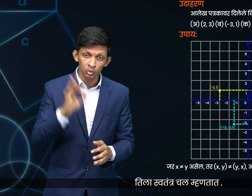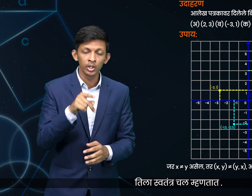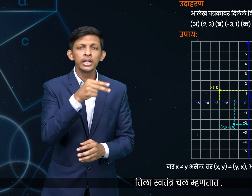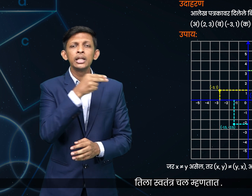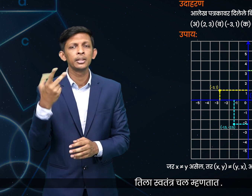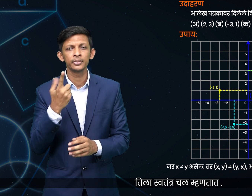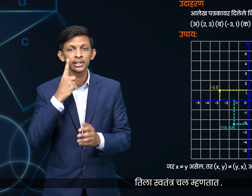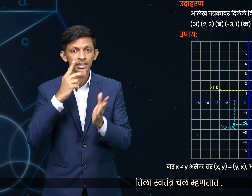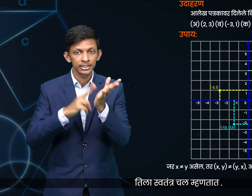म्हणतात.